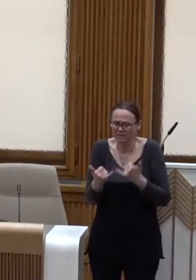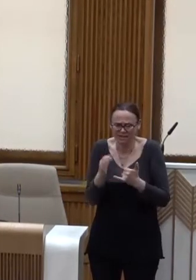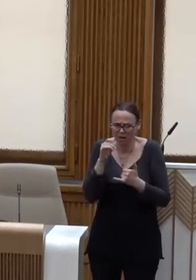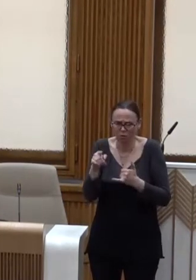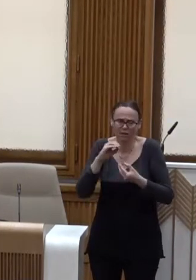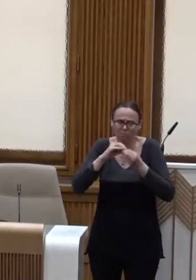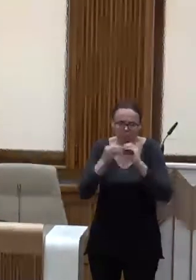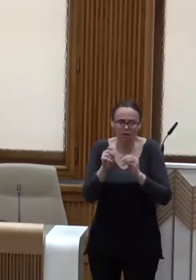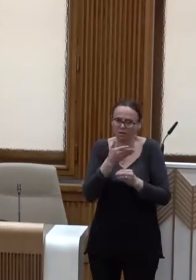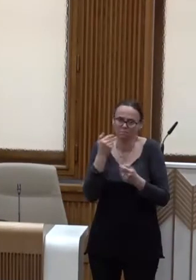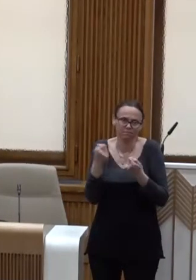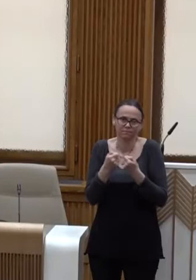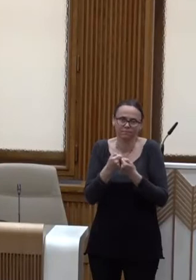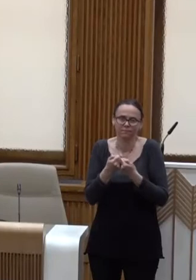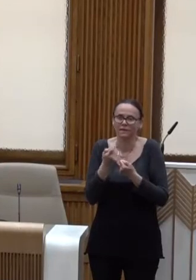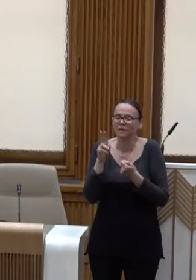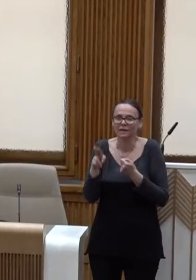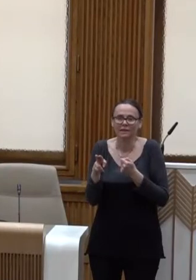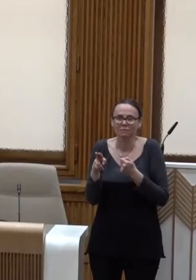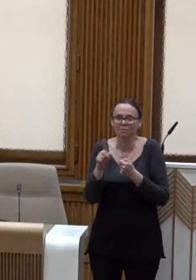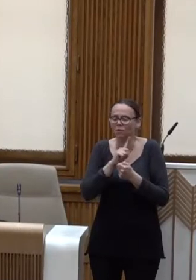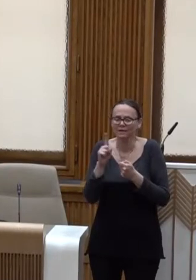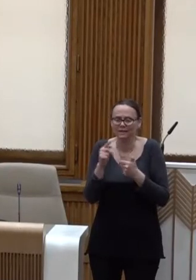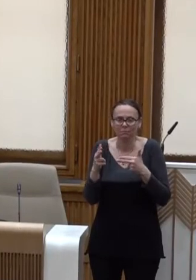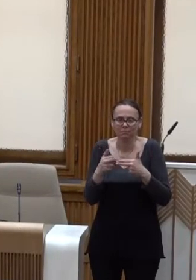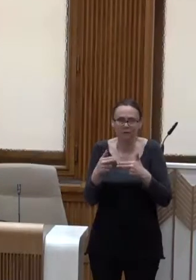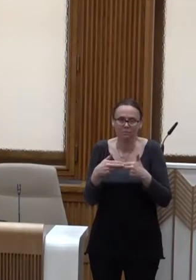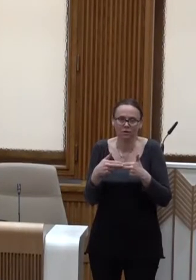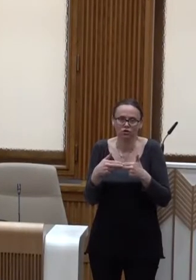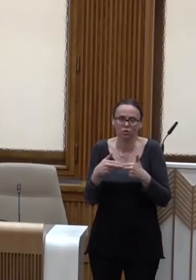nima smisla, ker nimamo niti približno